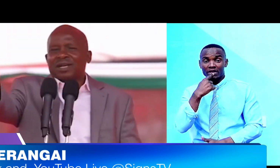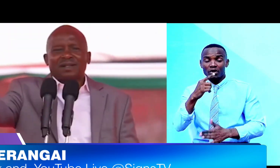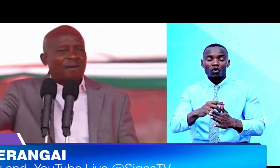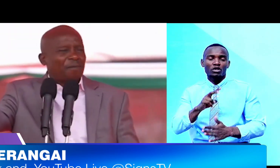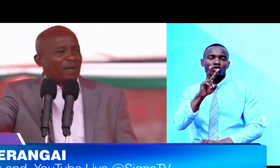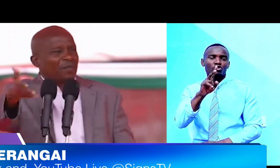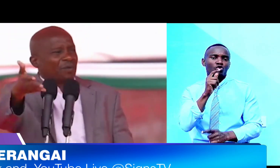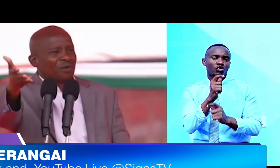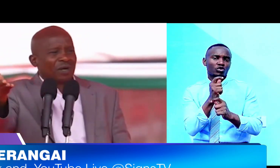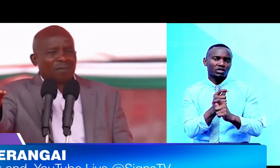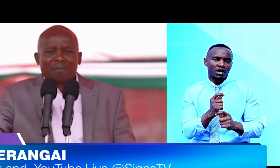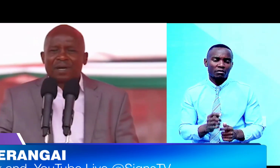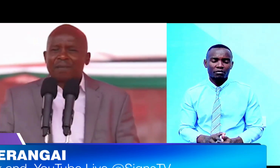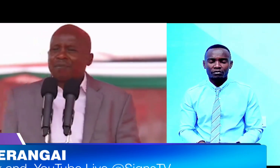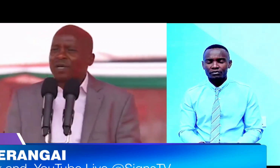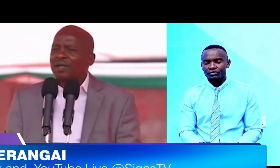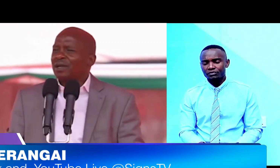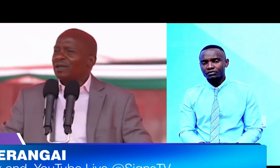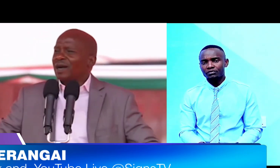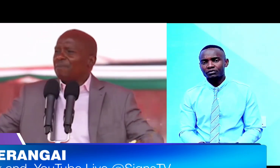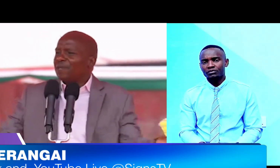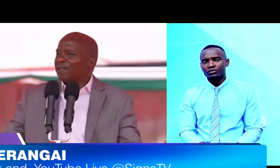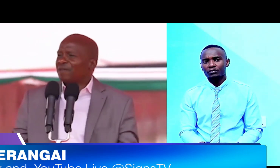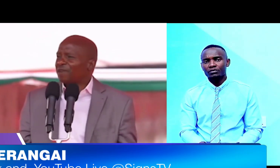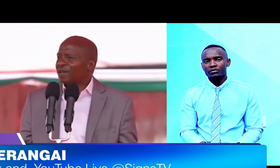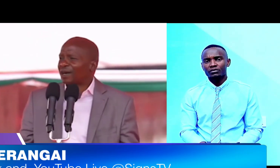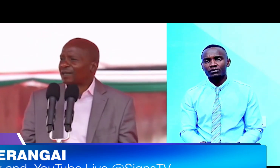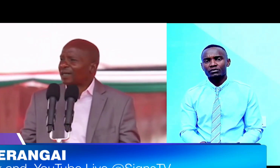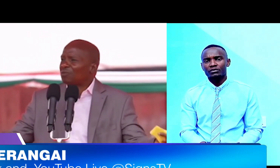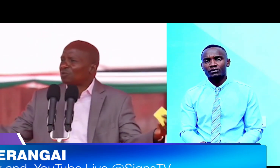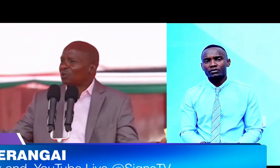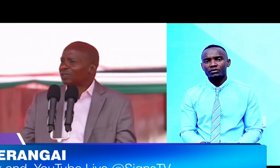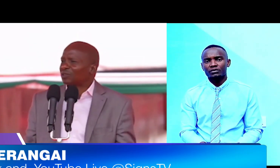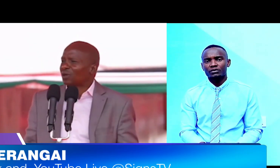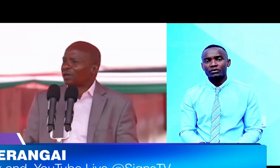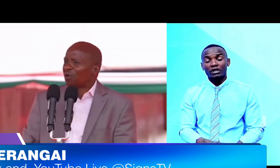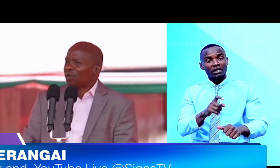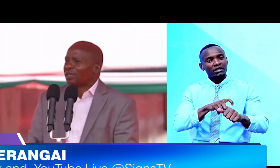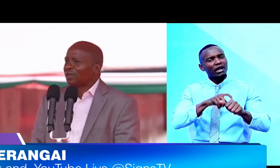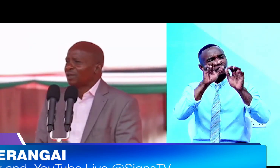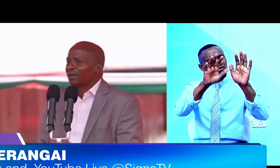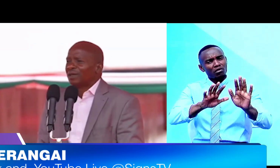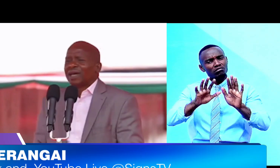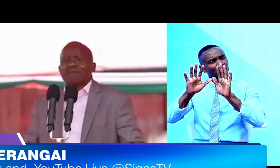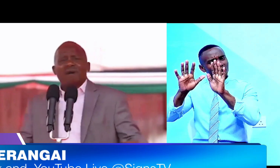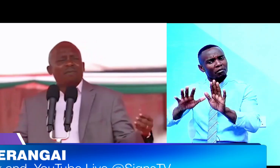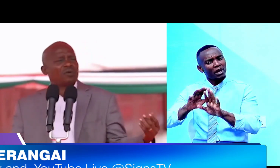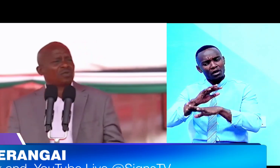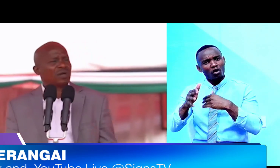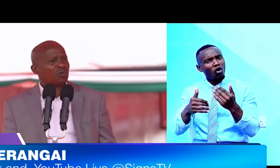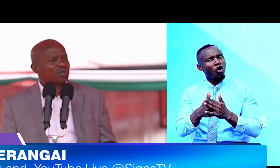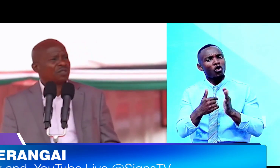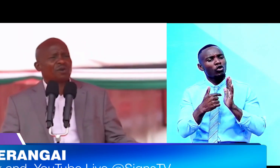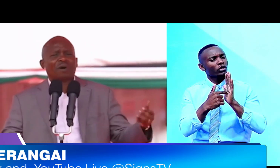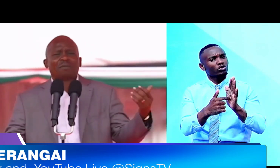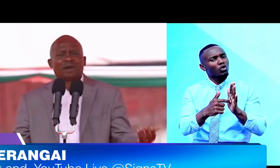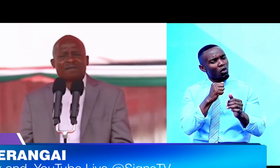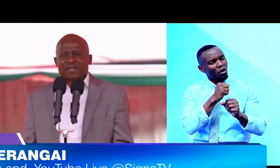tusitishane hapa kidogo na mambo ya bure. Kampeni ikifika kila mtu atatoa rekodi, na hii mambo ya uchaguzi sio mambo ya